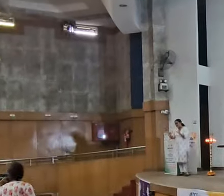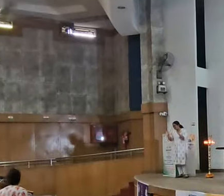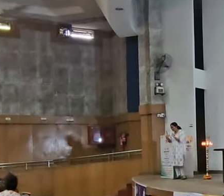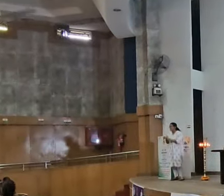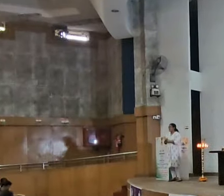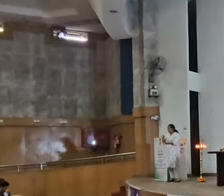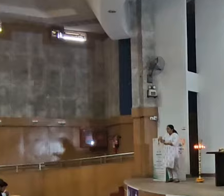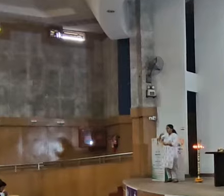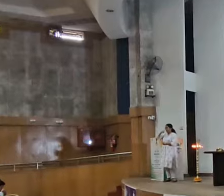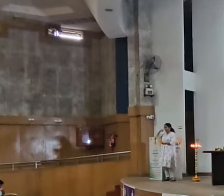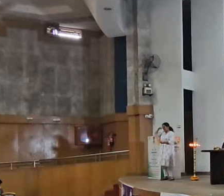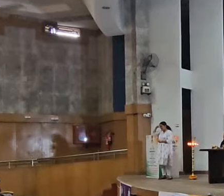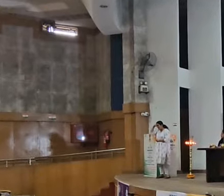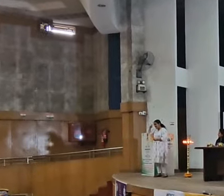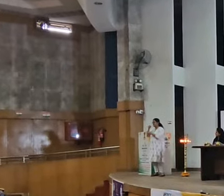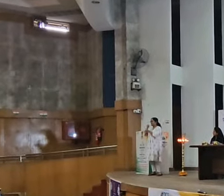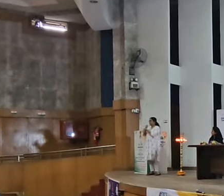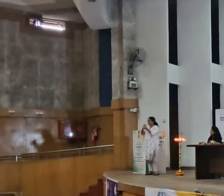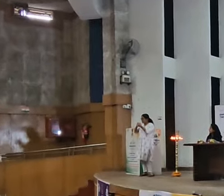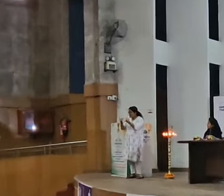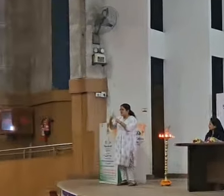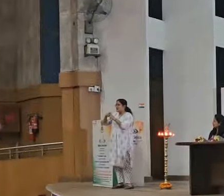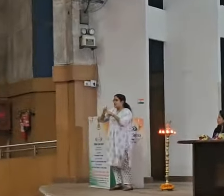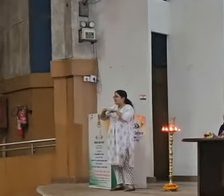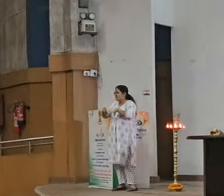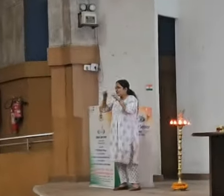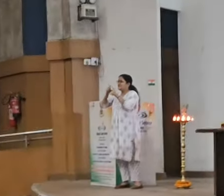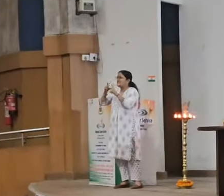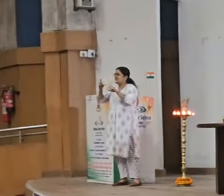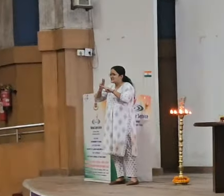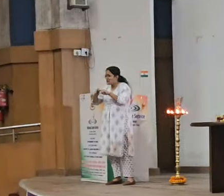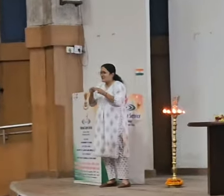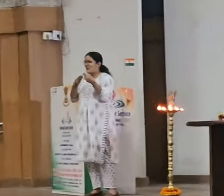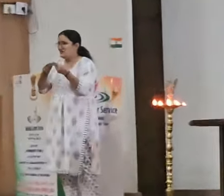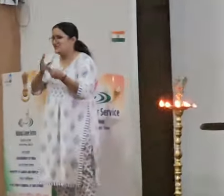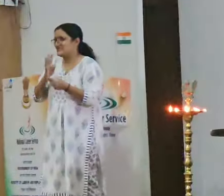हर इवेंट में इसलिए जरूर रहता है क्योंकि ये हमारे हर इवेंट के लिए प्रकाश